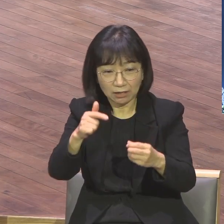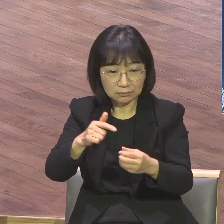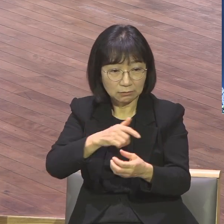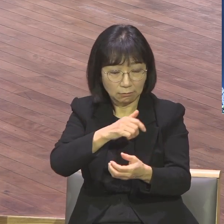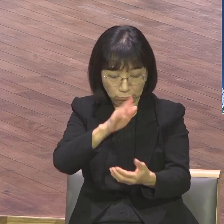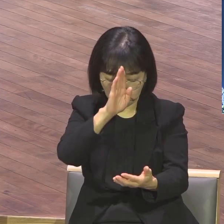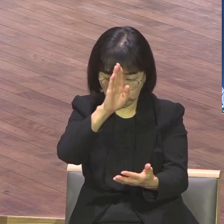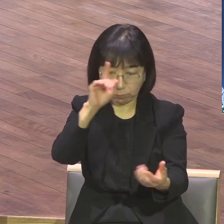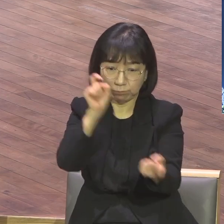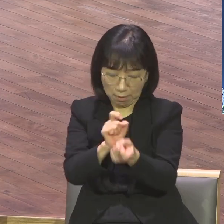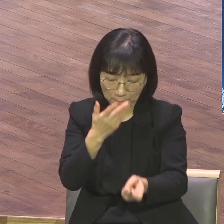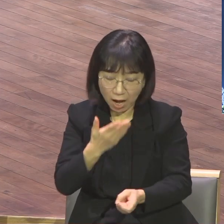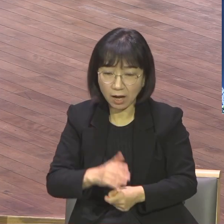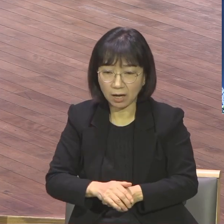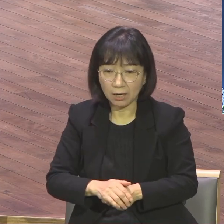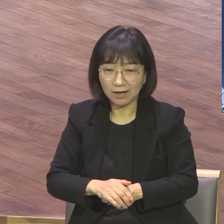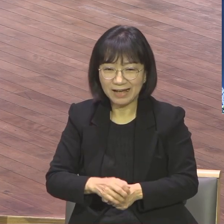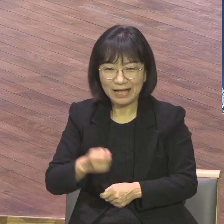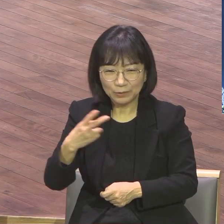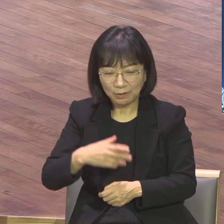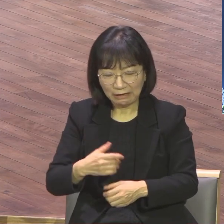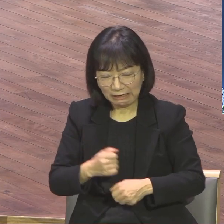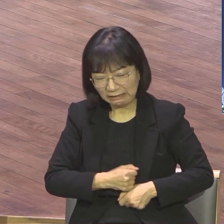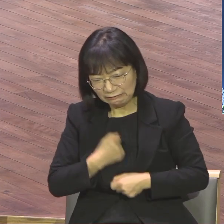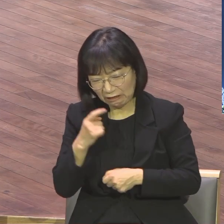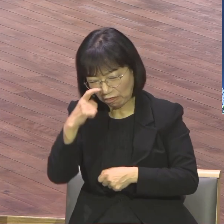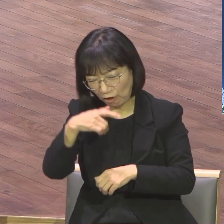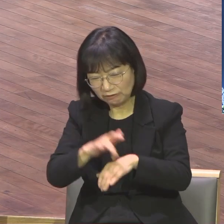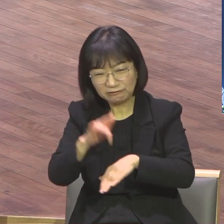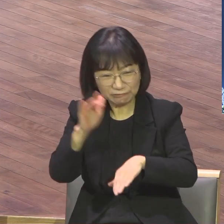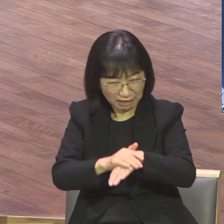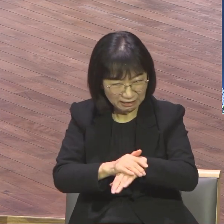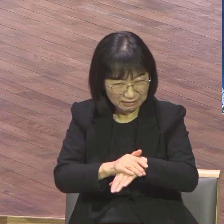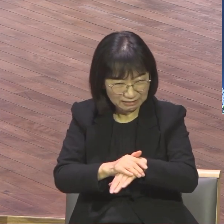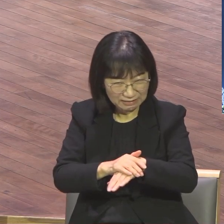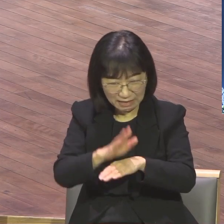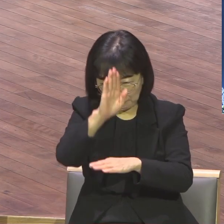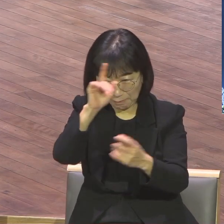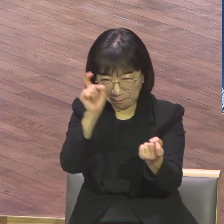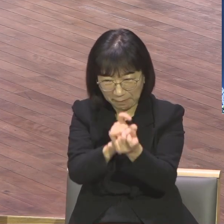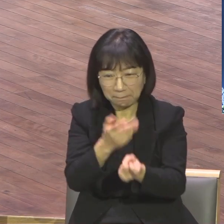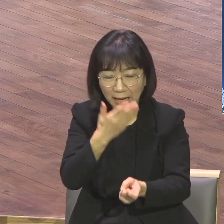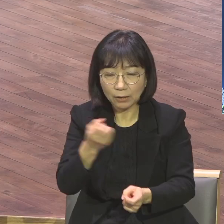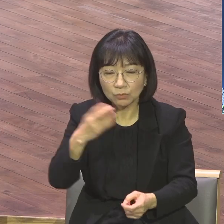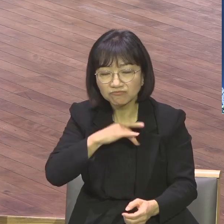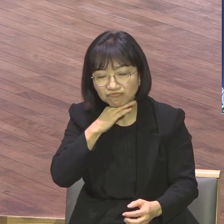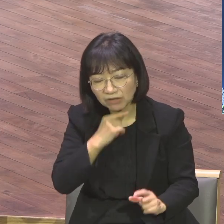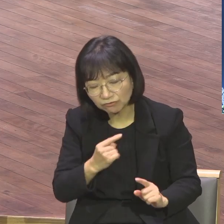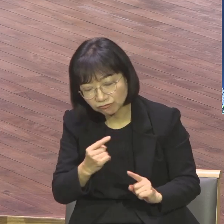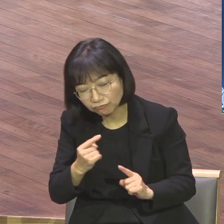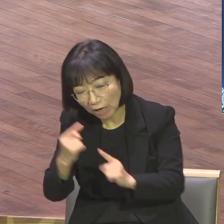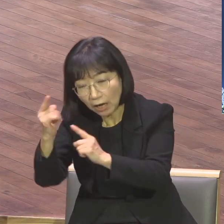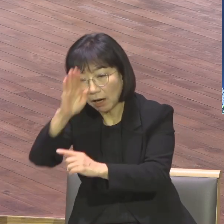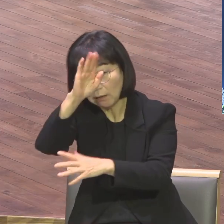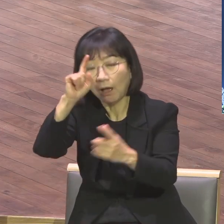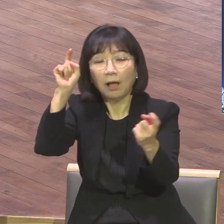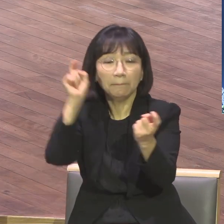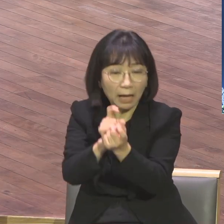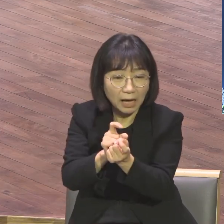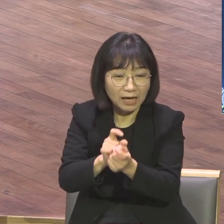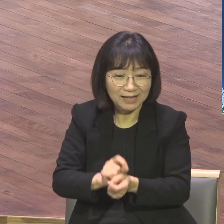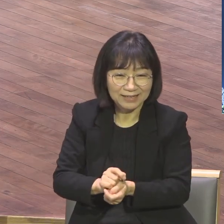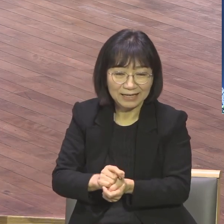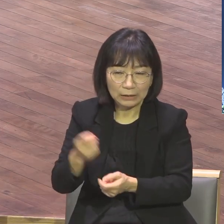인해요, 습관 문제 때문에 병이 올 수 있어요. 또 나이가 들면 뭐 여러 가지 병이 올 수가 있어요. 또